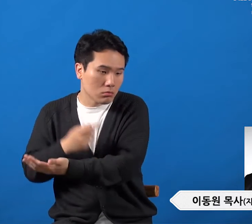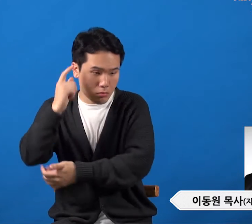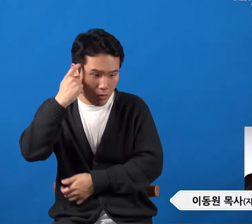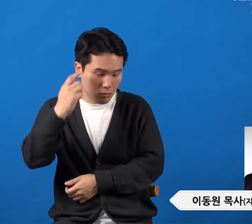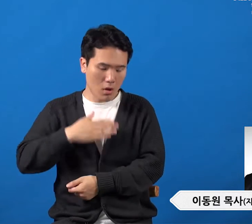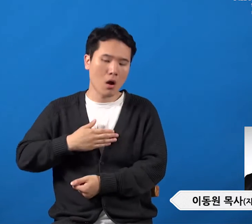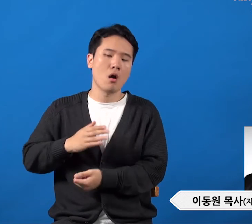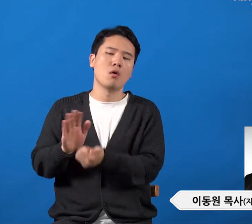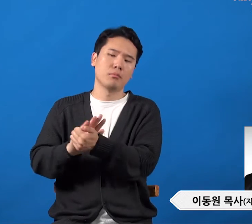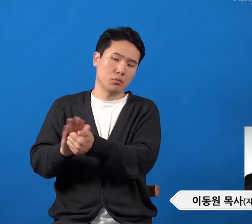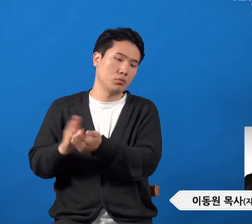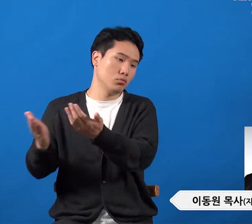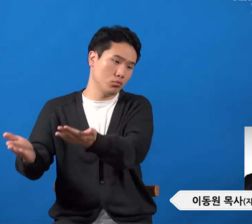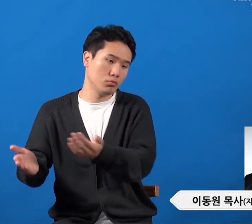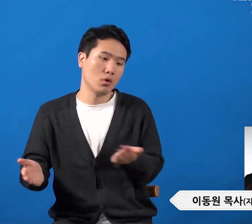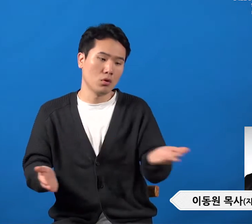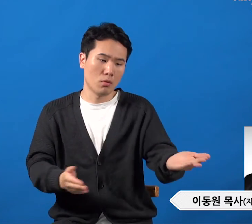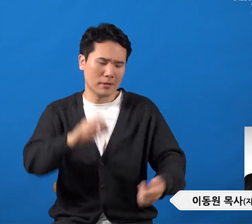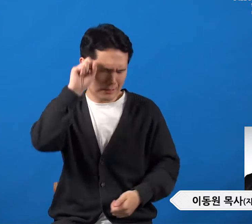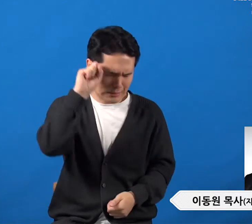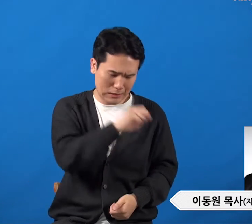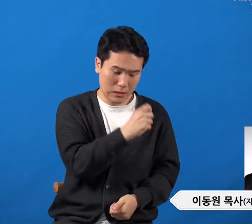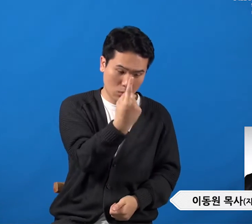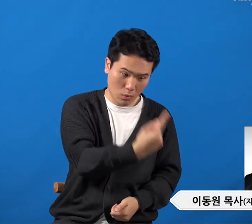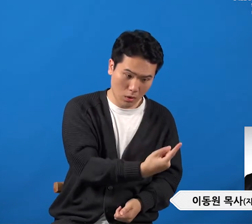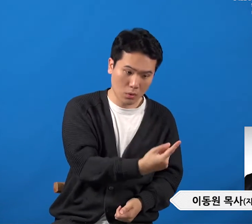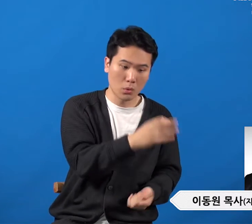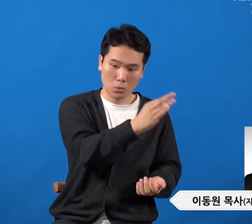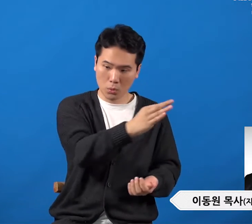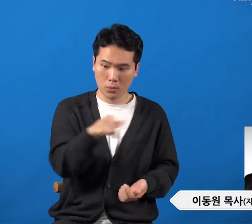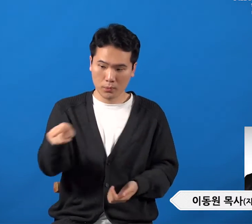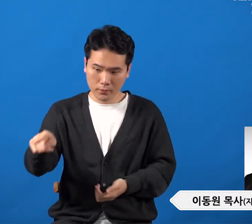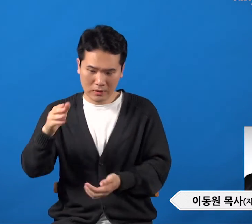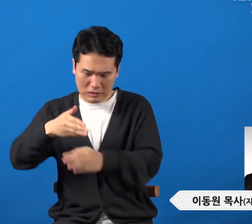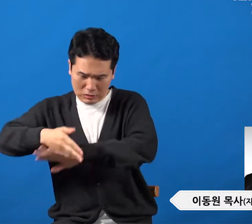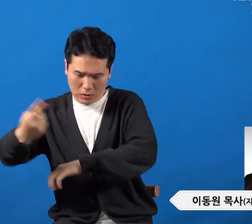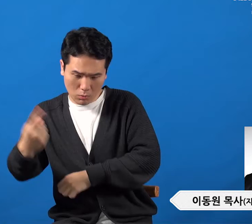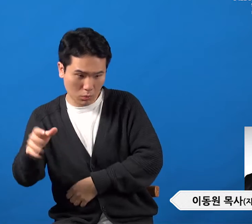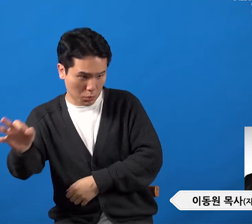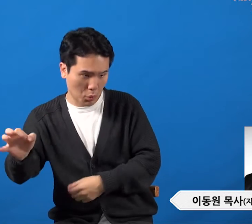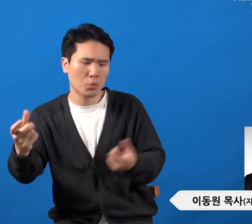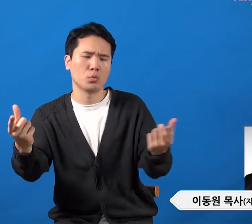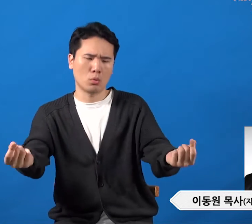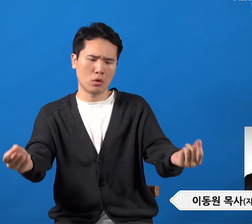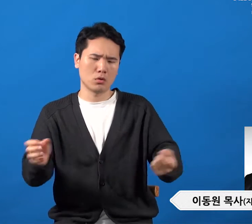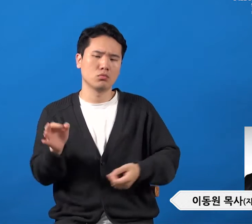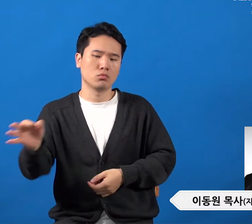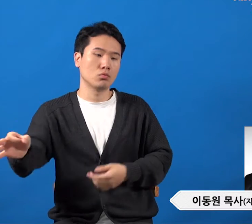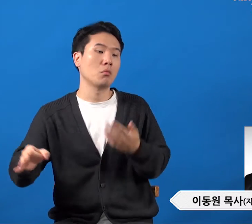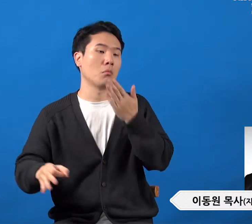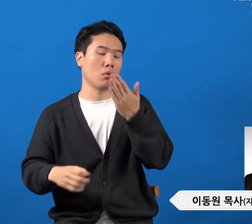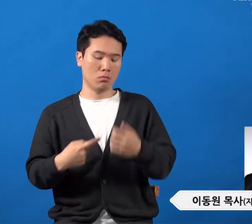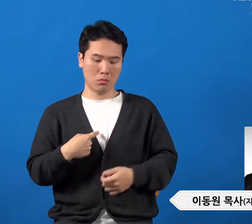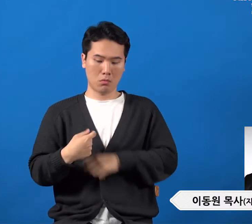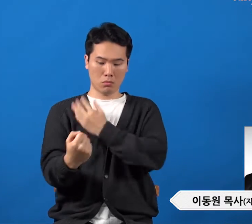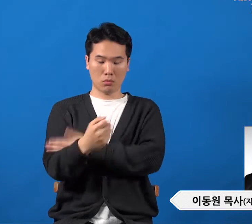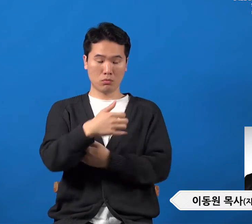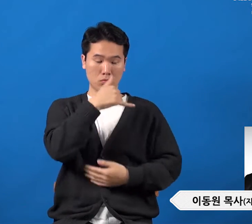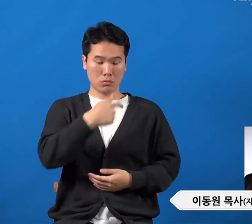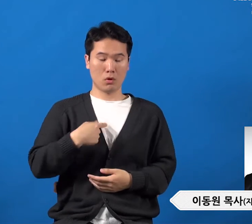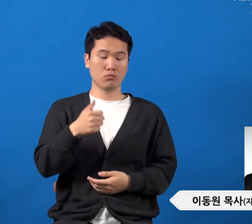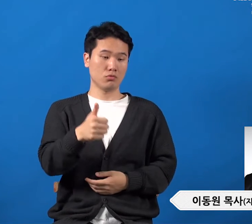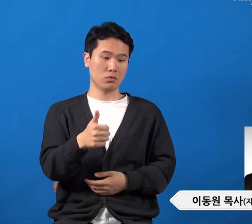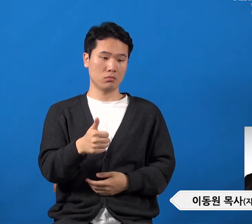내가 배려해서 여러분과 똑같이 지급할 수 있는 그런 권한이 나에게 없단 말입니까? 이게 바로 뭔지